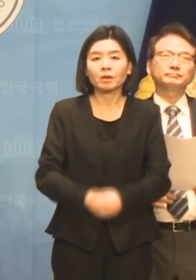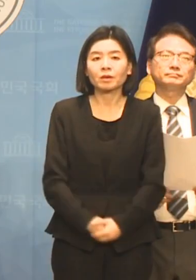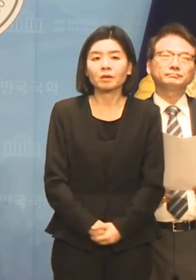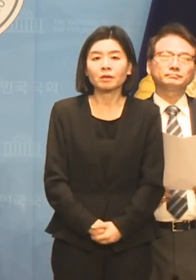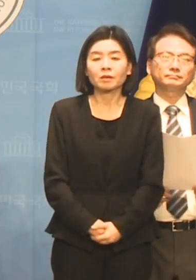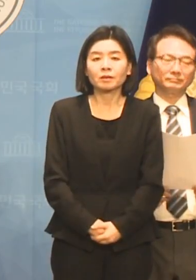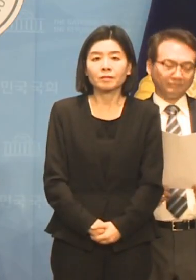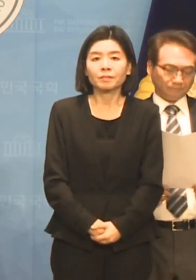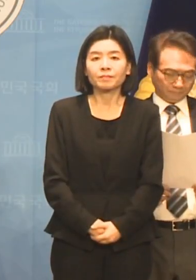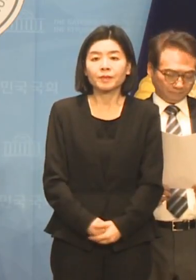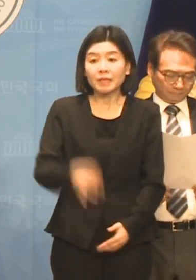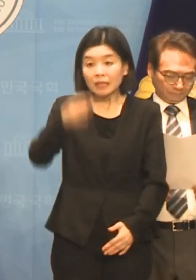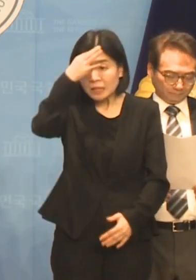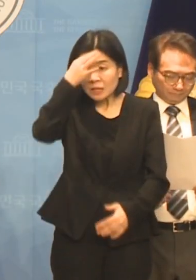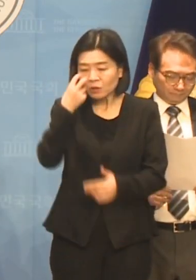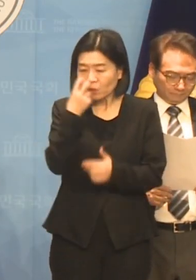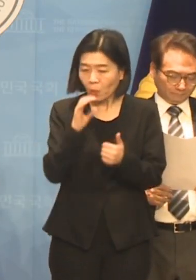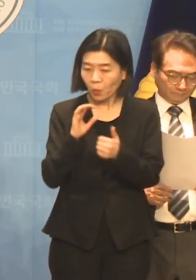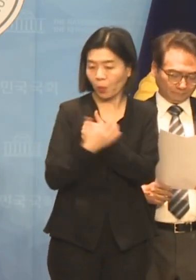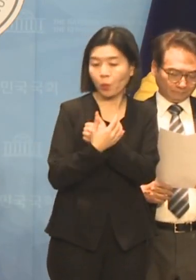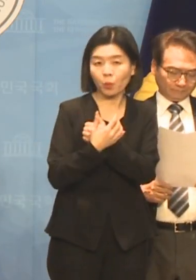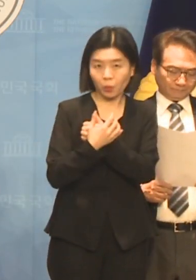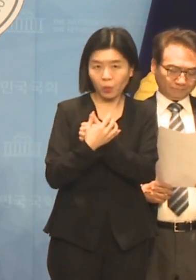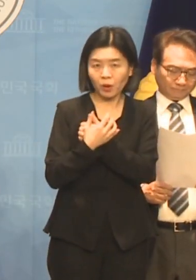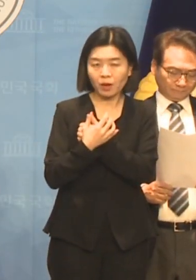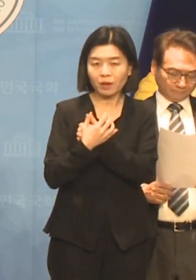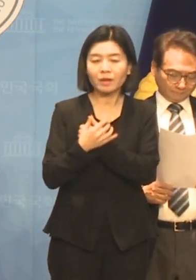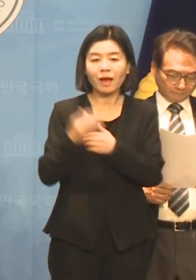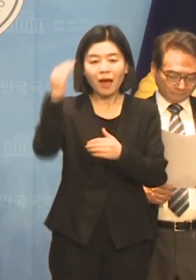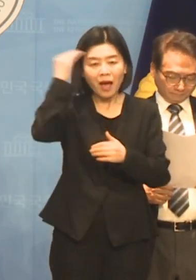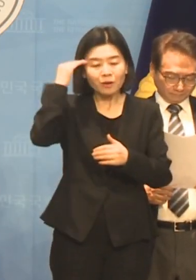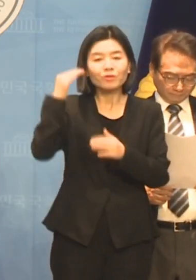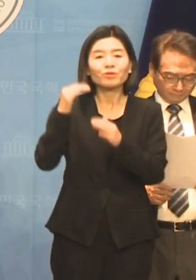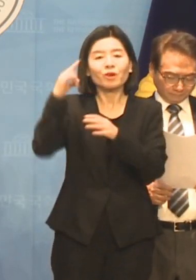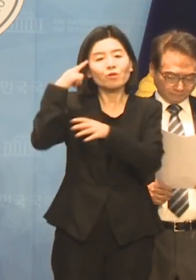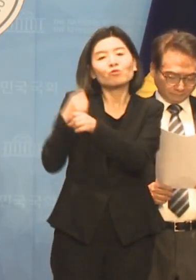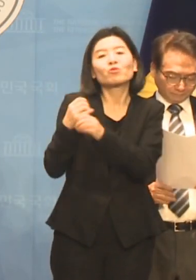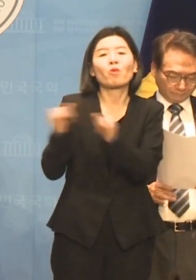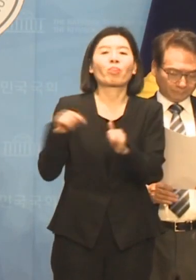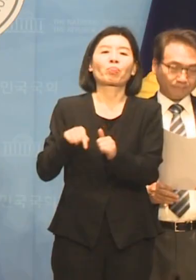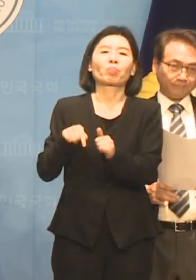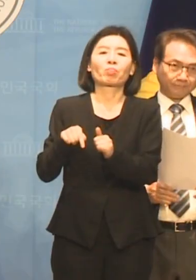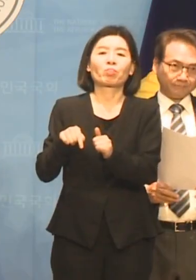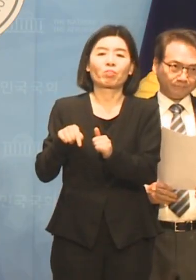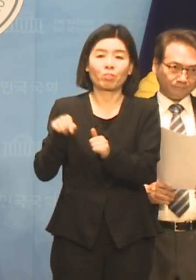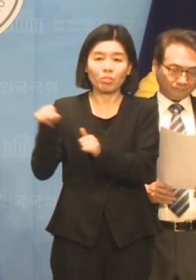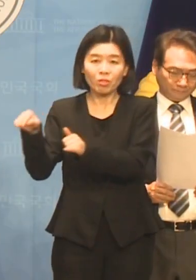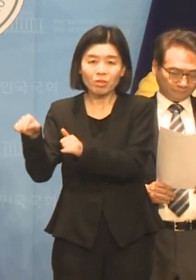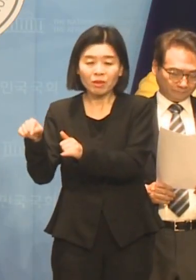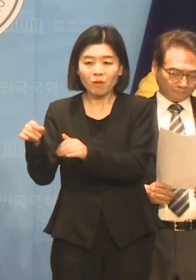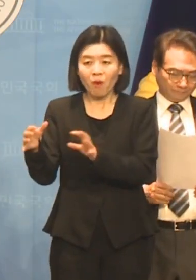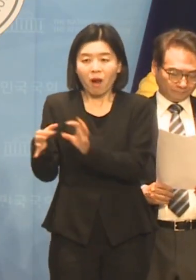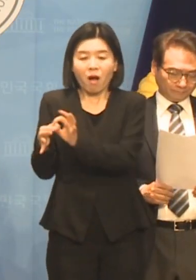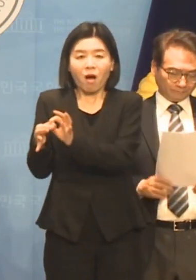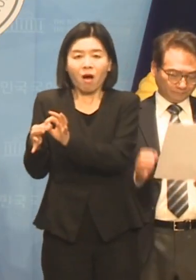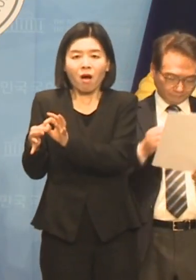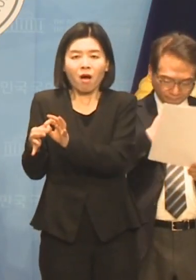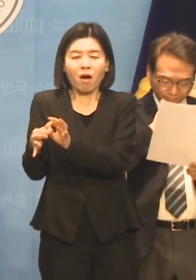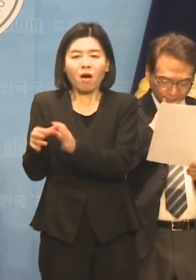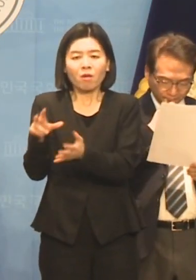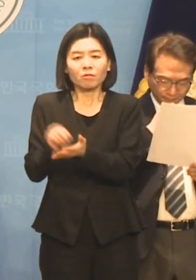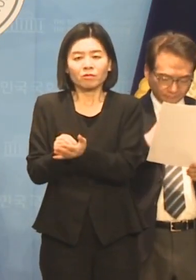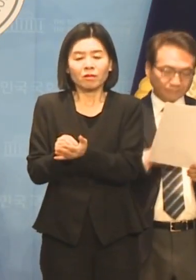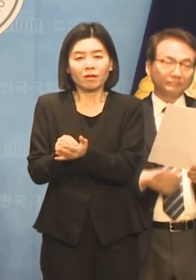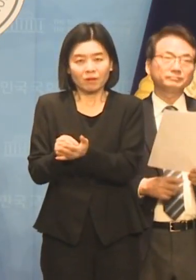이에 더하여 기술 보안과 관련해 한국인 연구원이 연루된 더 심각한 위반 사항이 있었다는